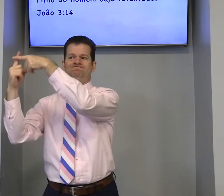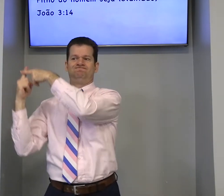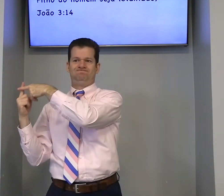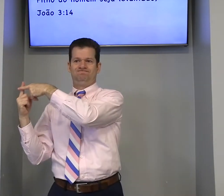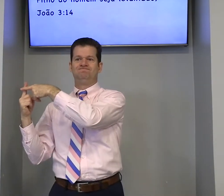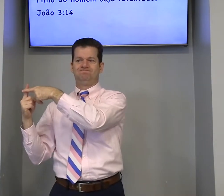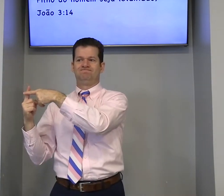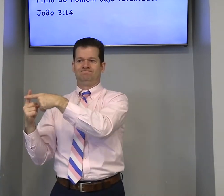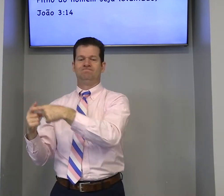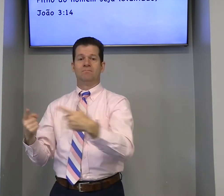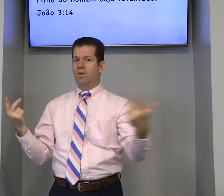cruz.